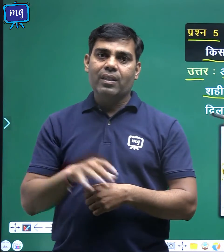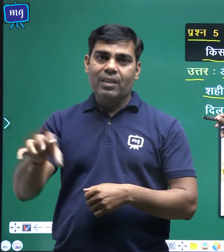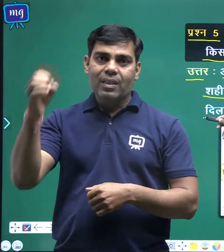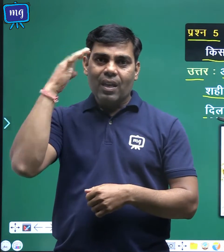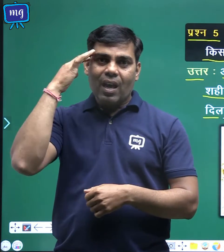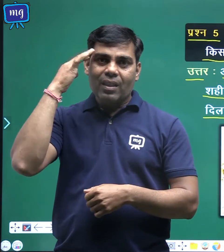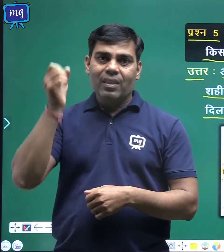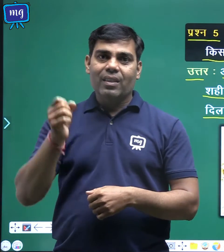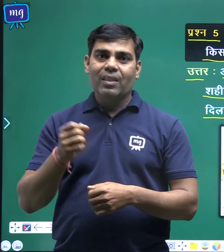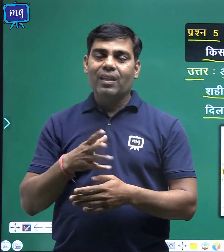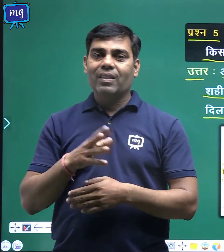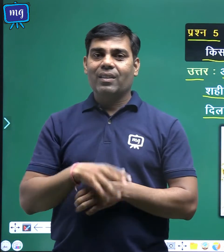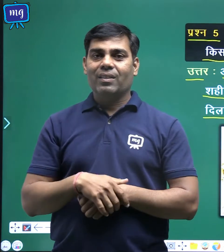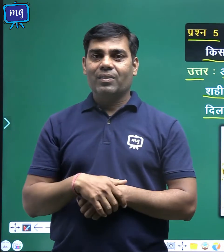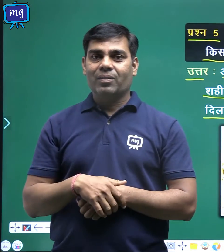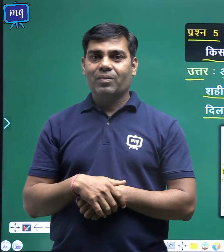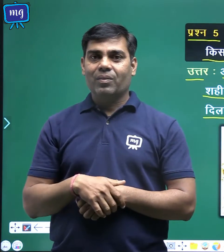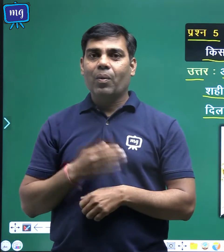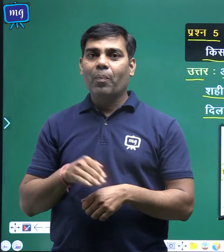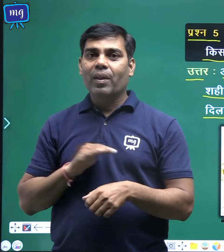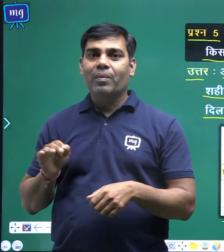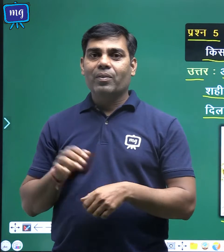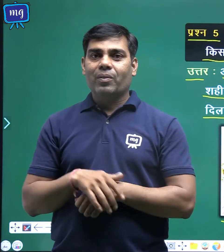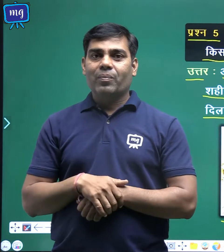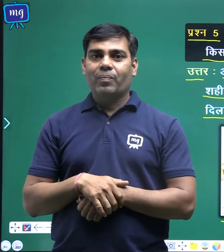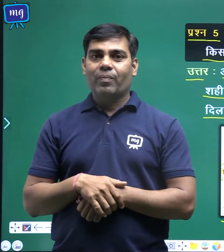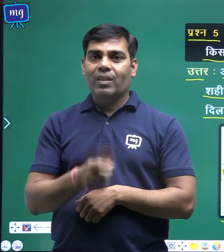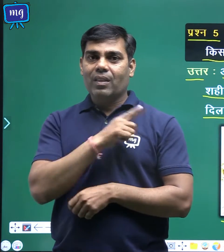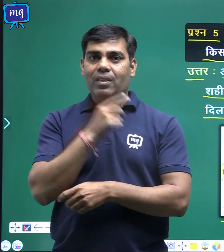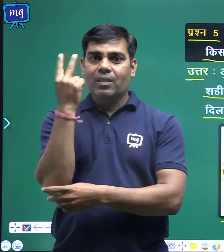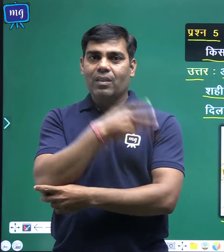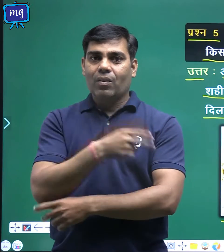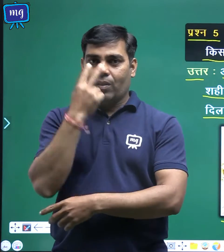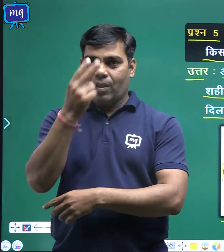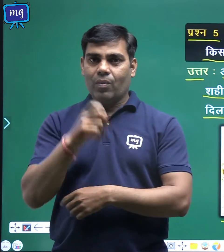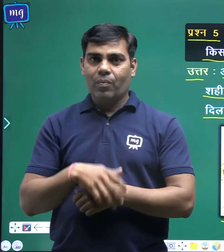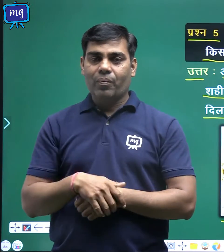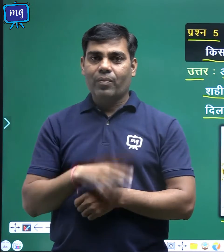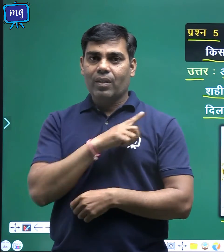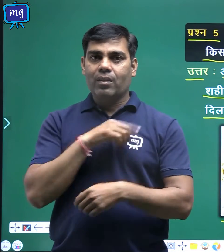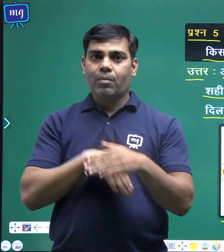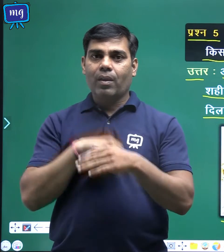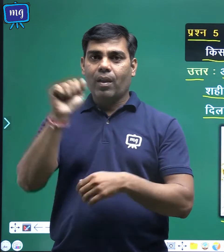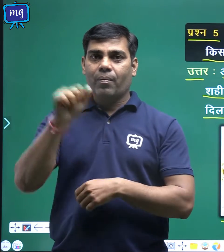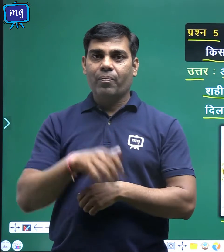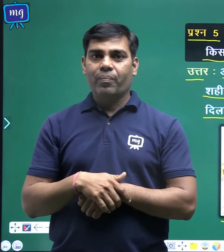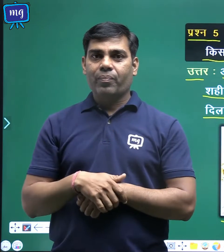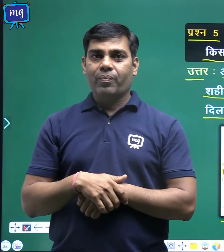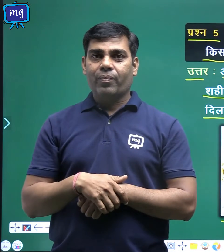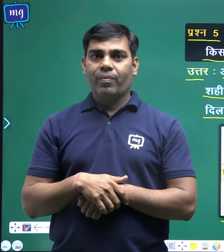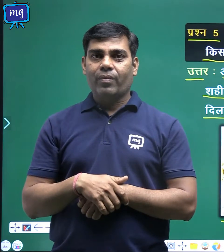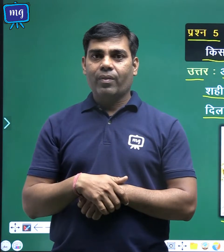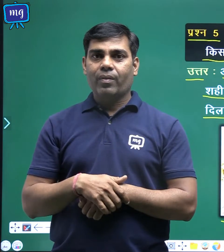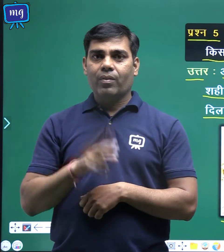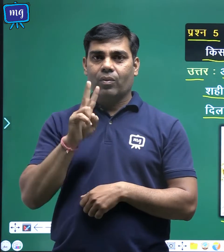याद दिलाता है। प्यारे बच्चों, इस चित्र को देखो, इसमें आप